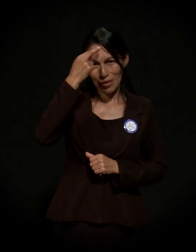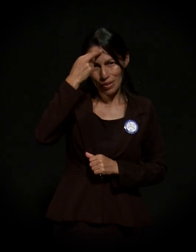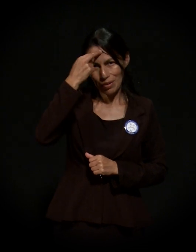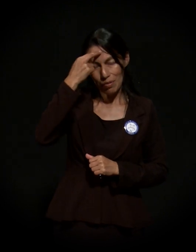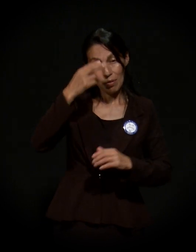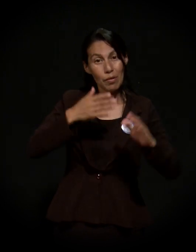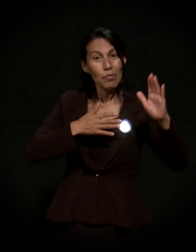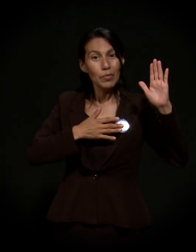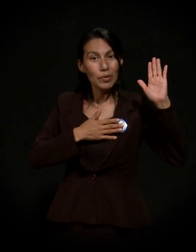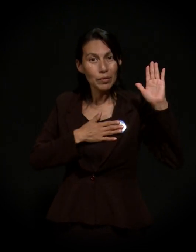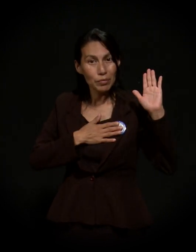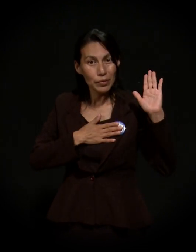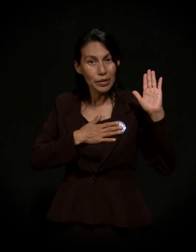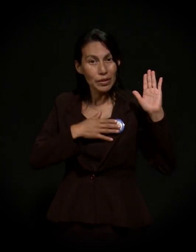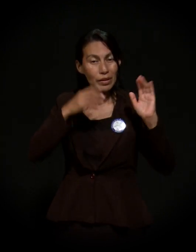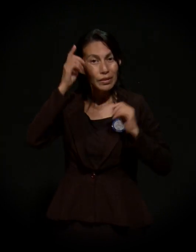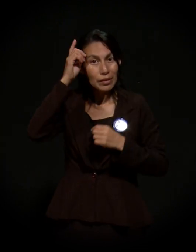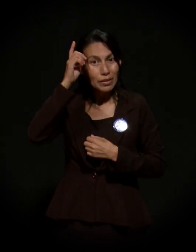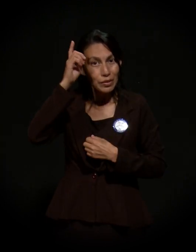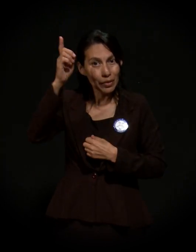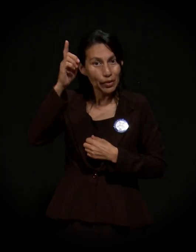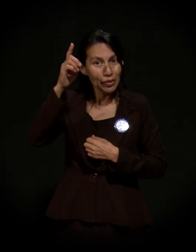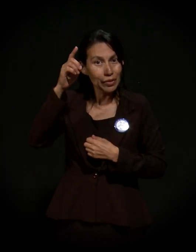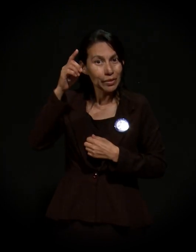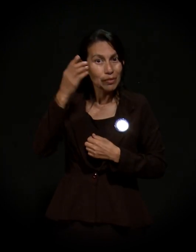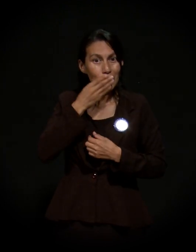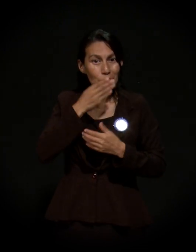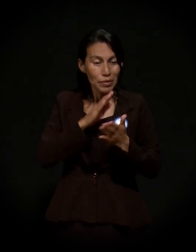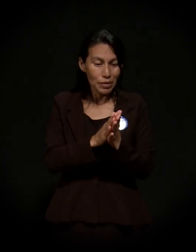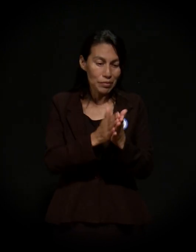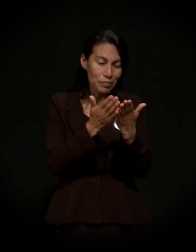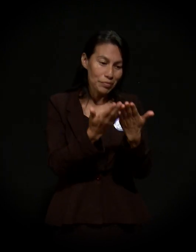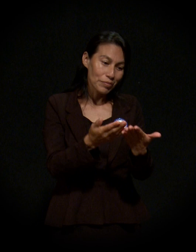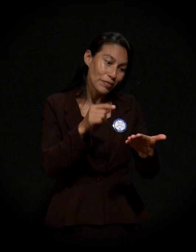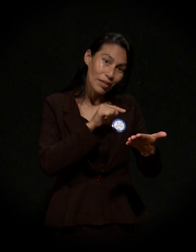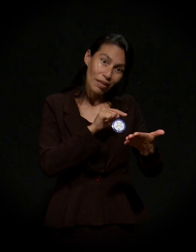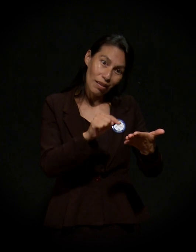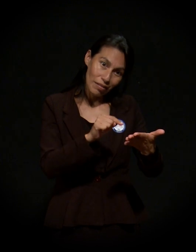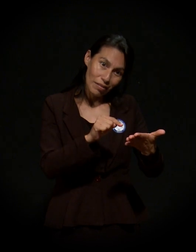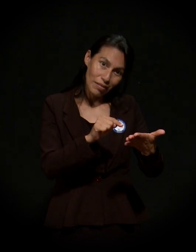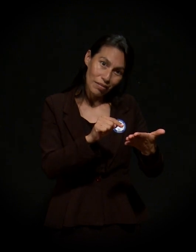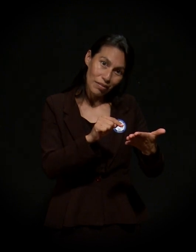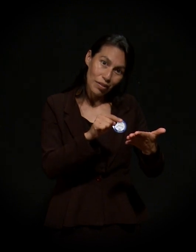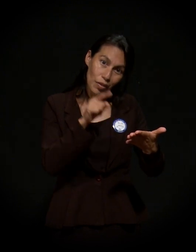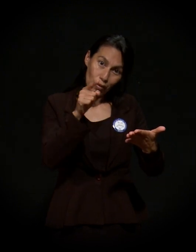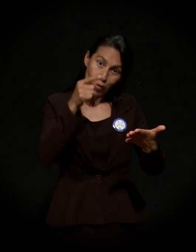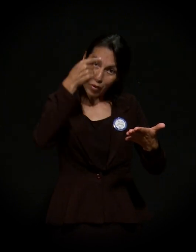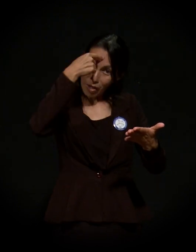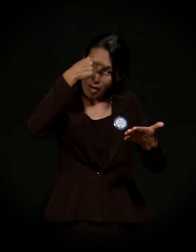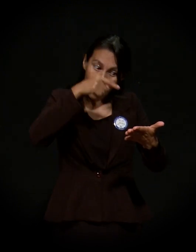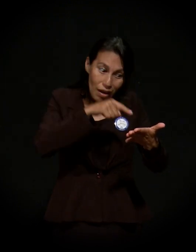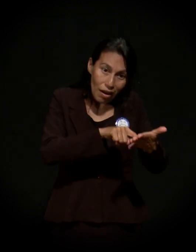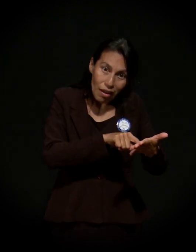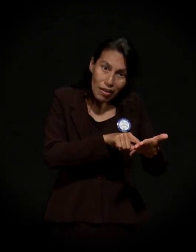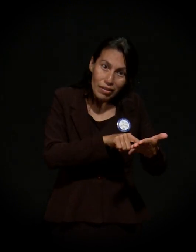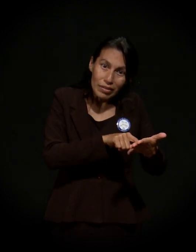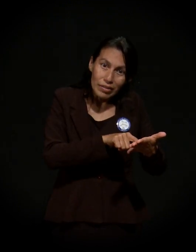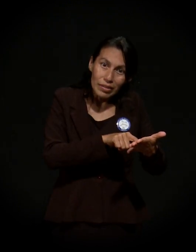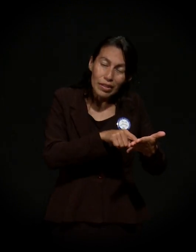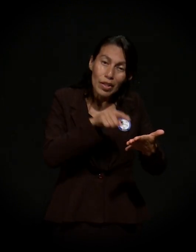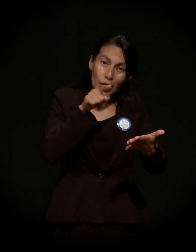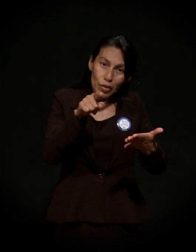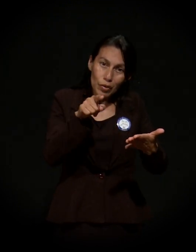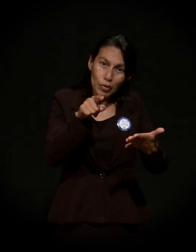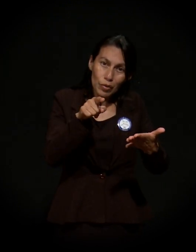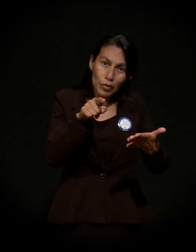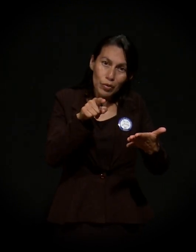las promesas de Dios están allí al alcance de que tú las creas y que tú puedas